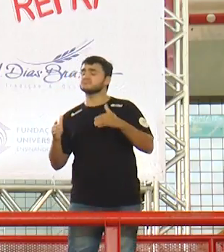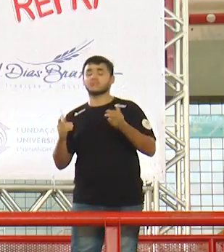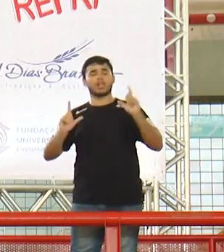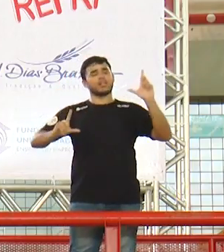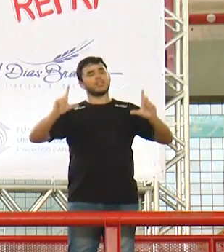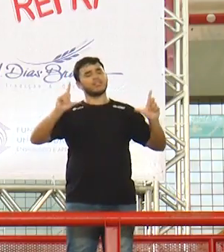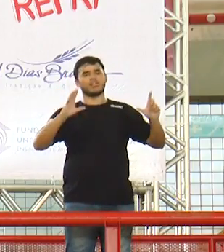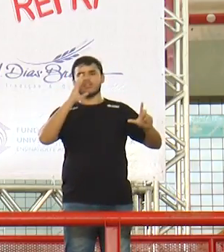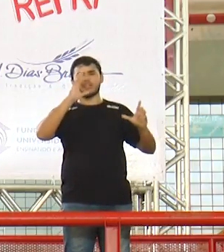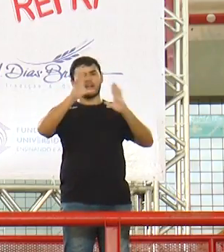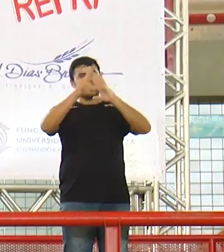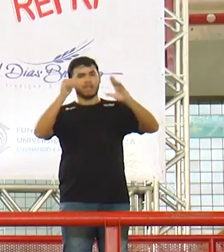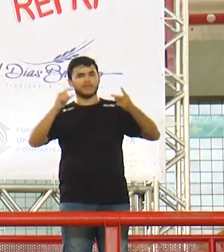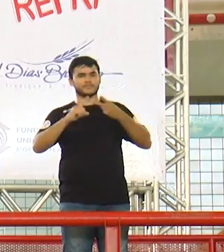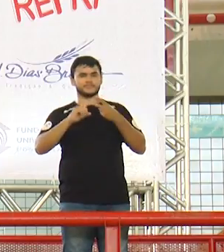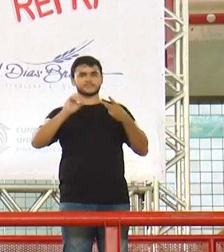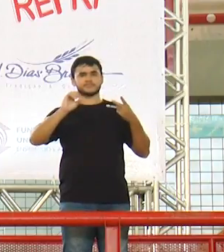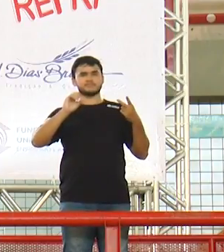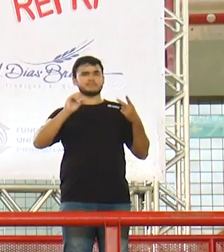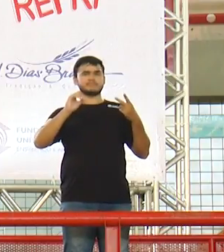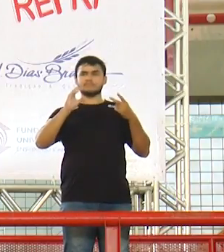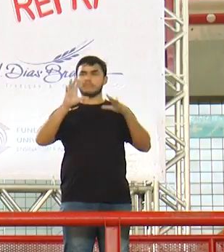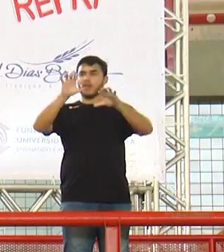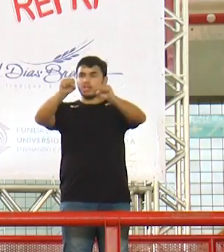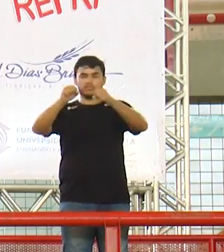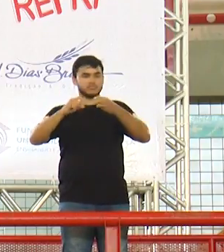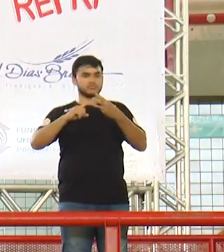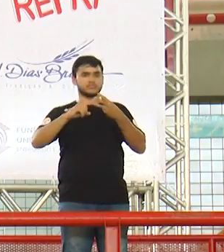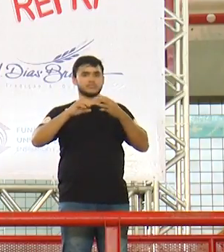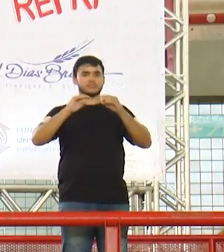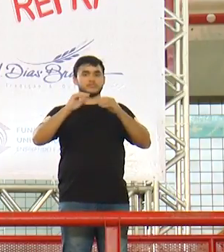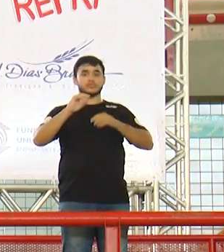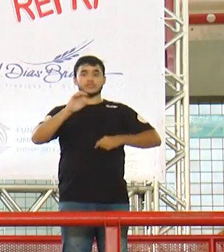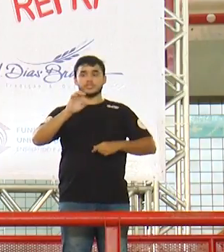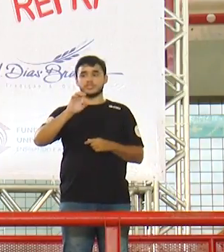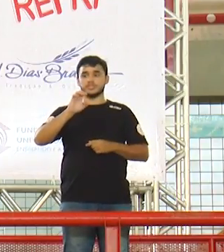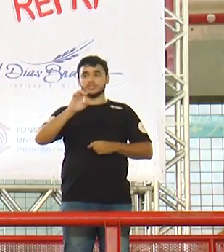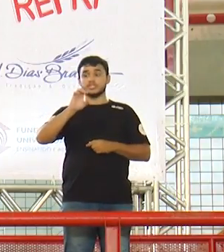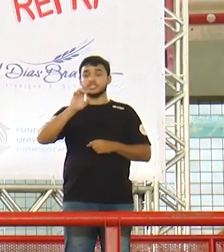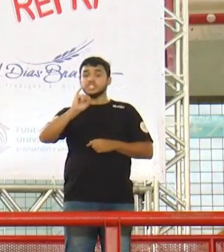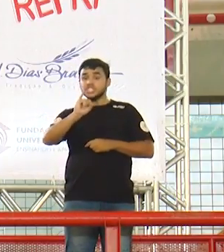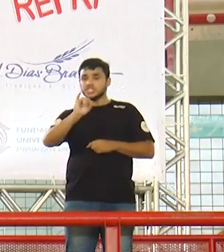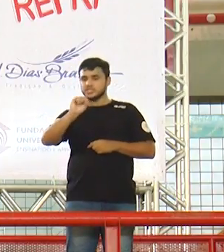É assalto, é sequestro, é estrupo. Estrupo nada.